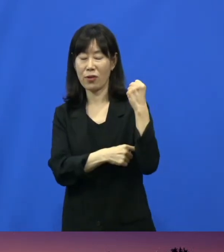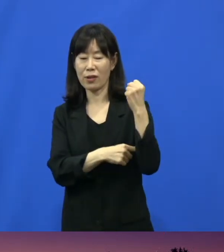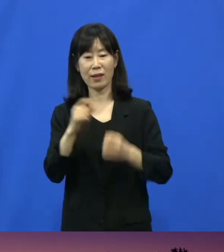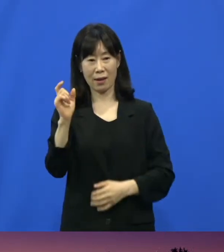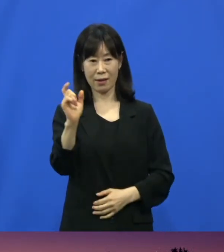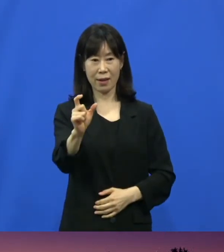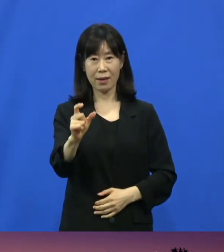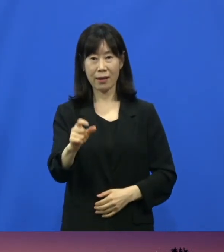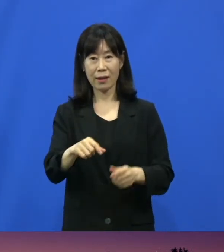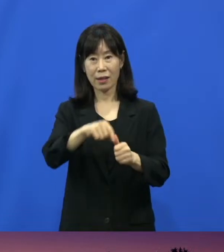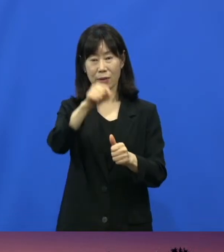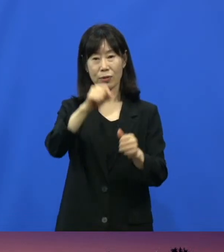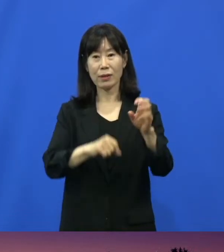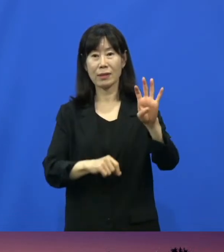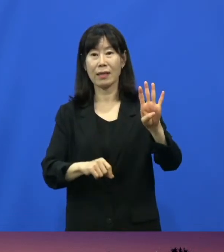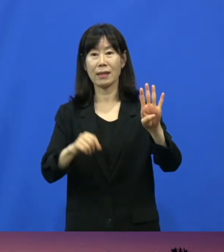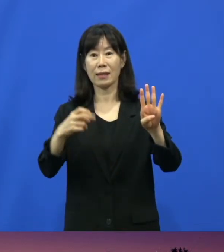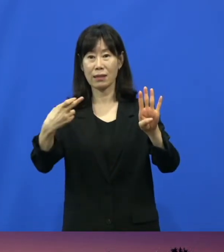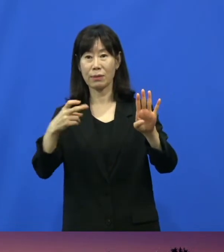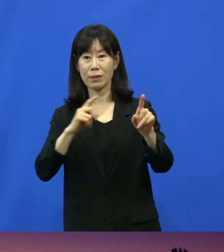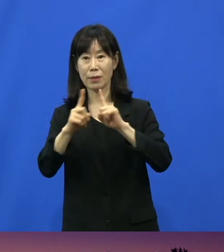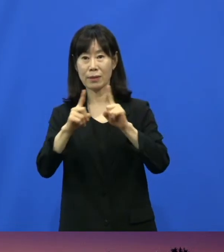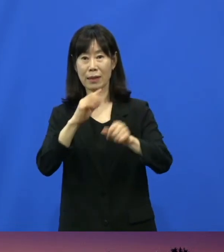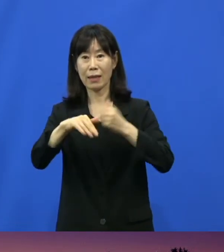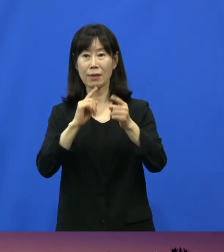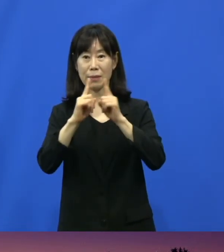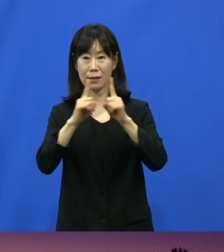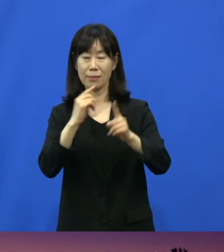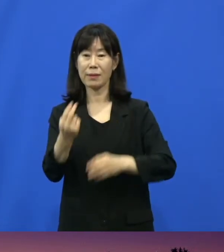그래서 히브리서 4장 12절 하나님의 말씀은 살아있고